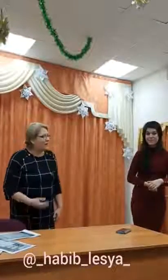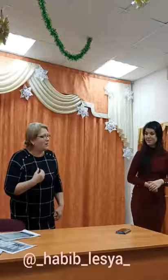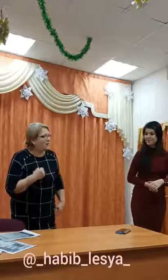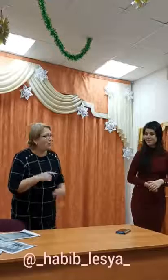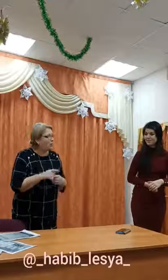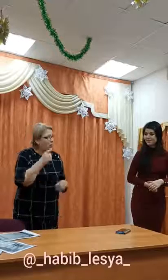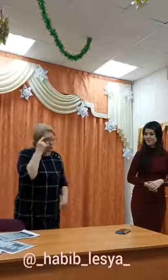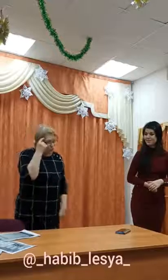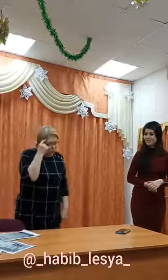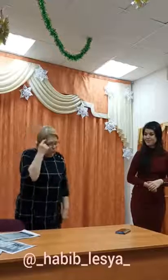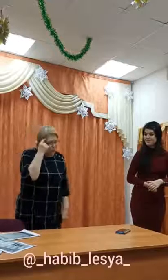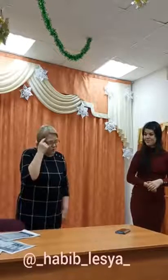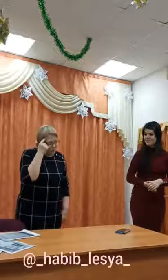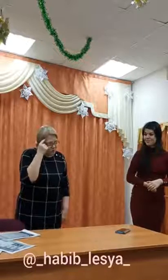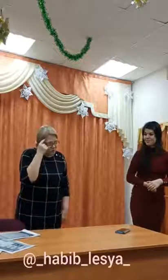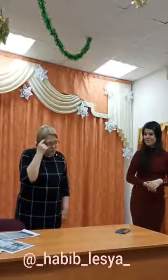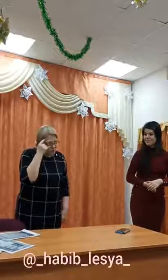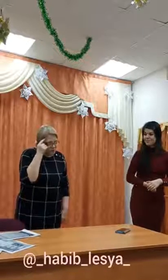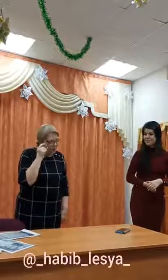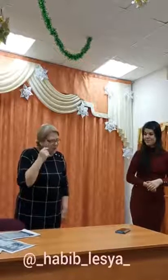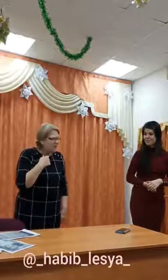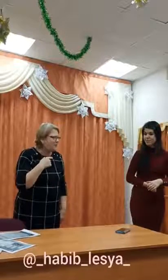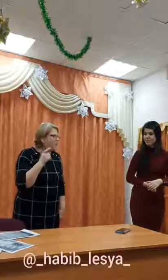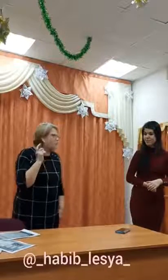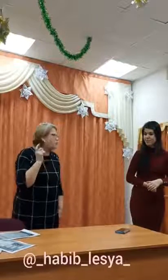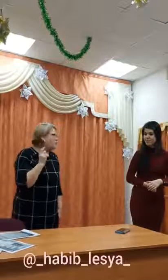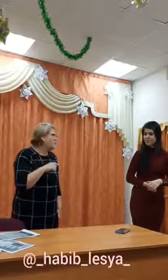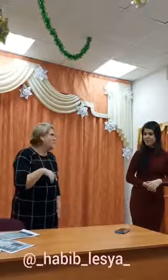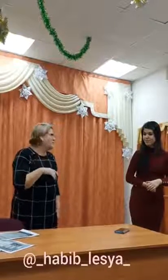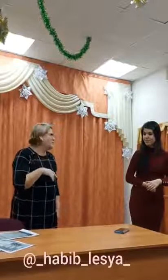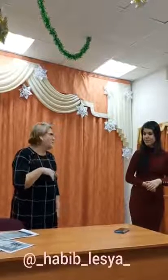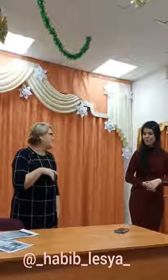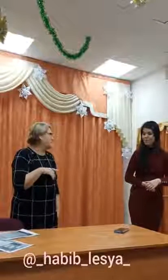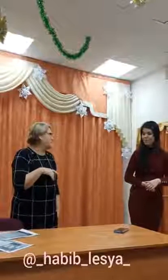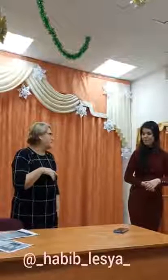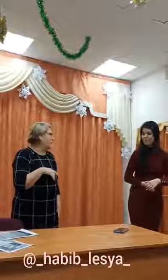Я тоже не думаю, я такой человек.